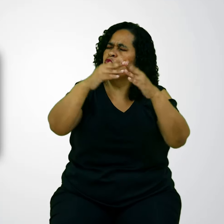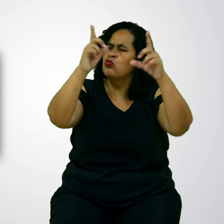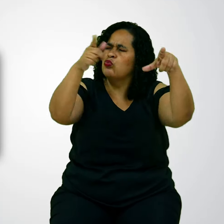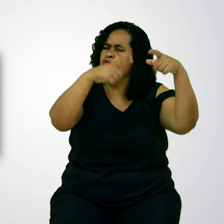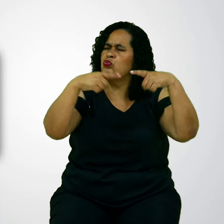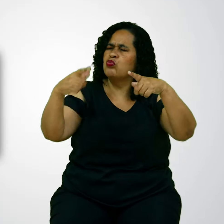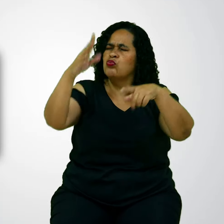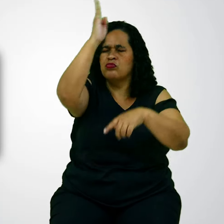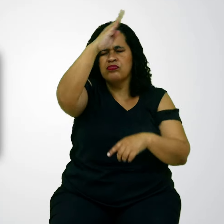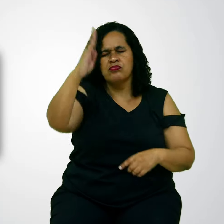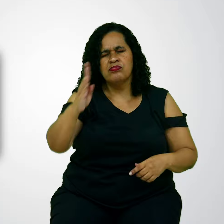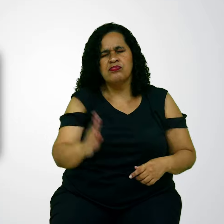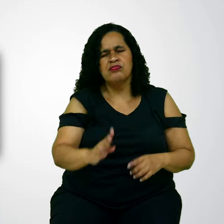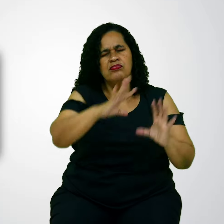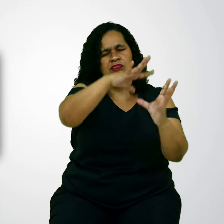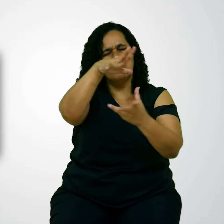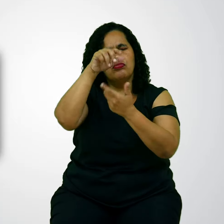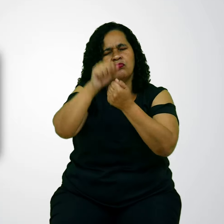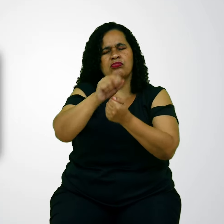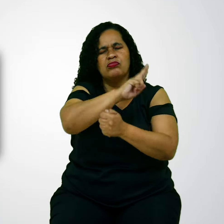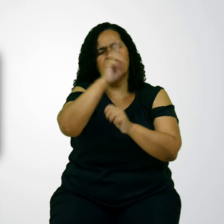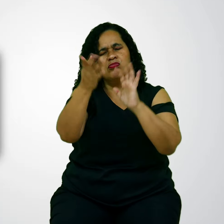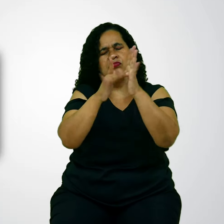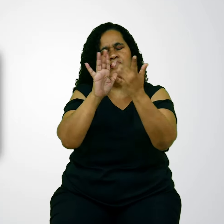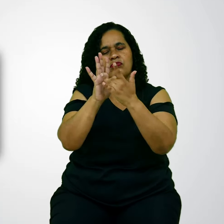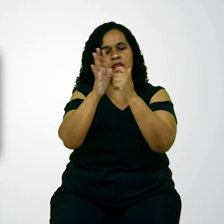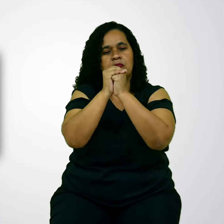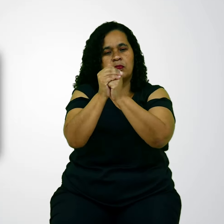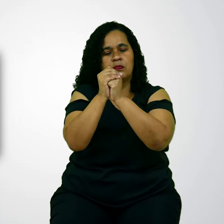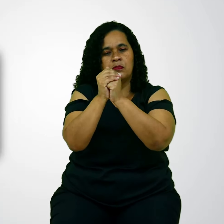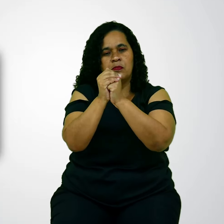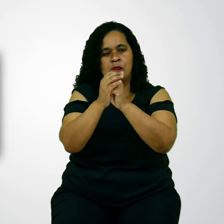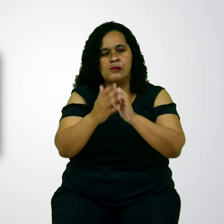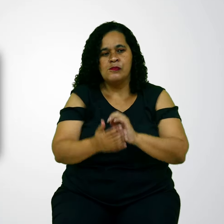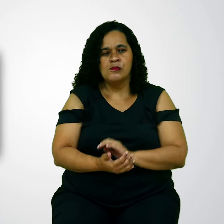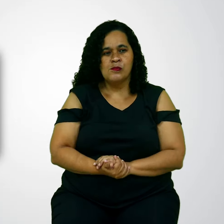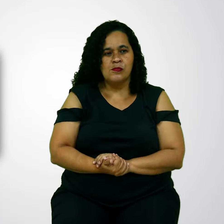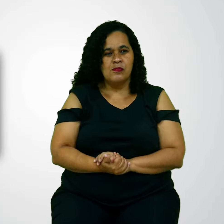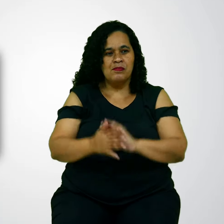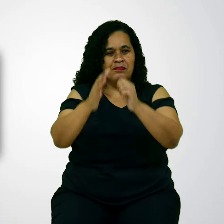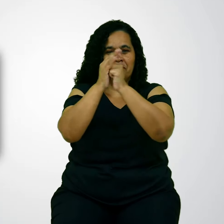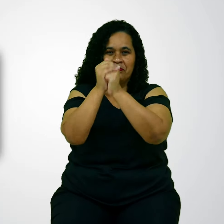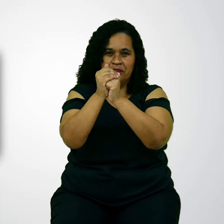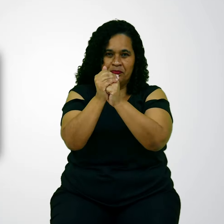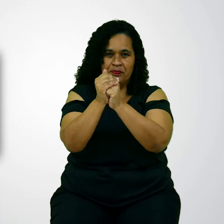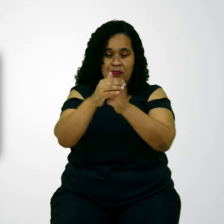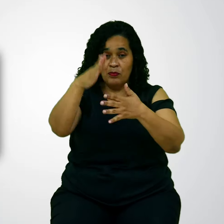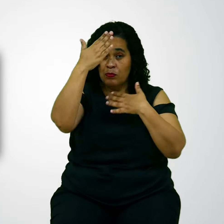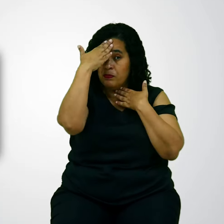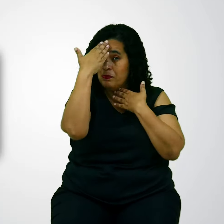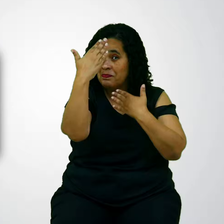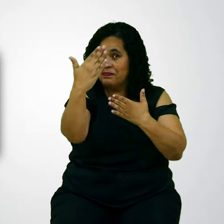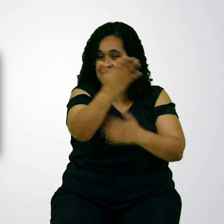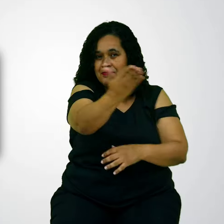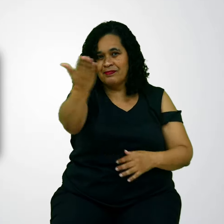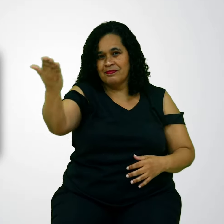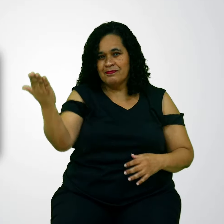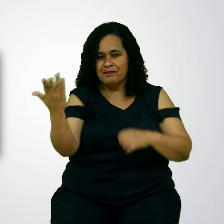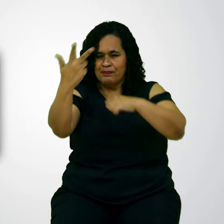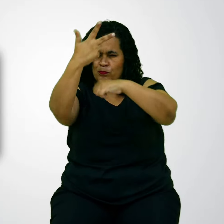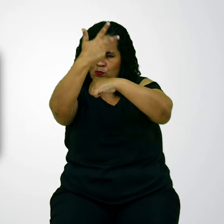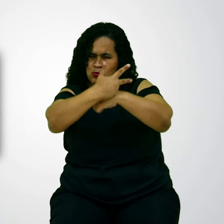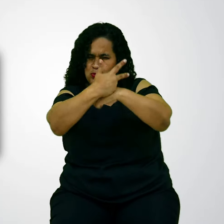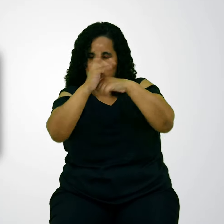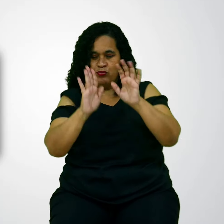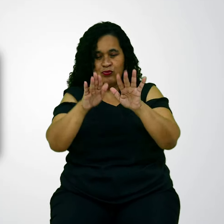em nome de Jesus. Amém, amém. Amém. Amém, e é isso. Gente, muito obrigado para você que nos acompanhou até o fim aí. E